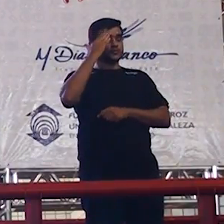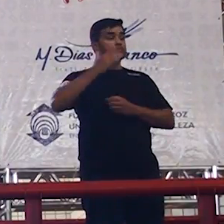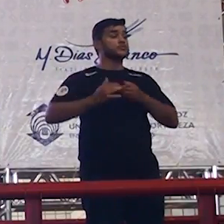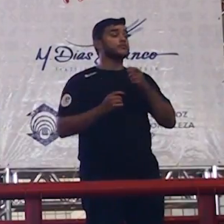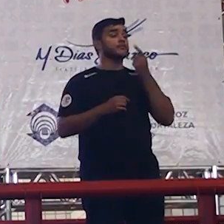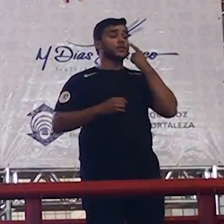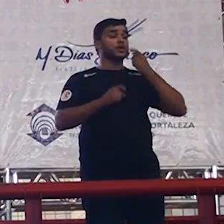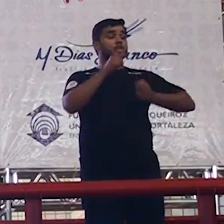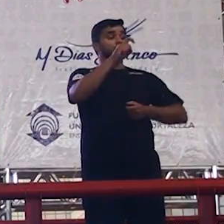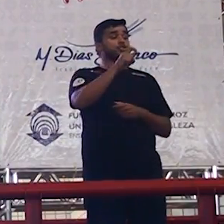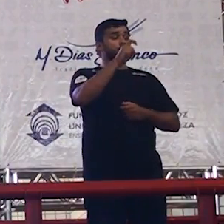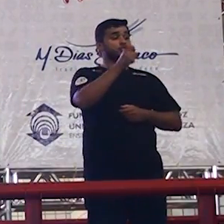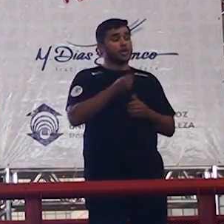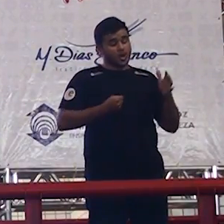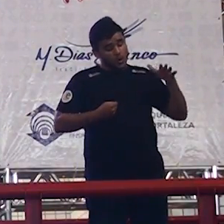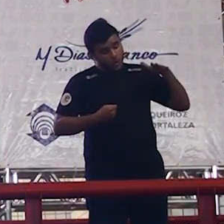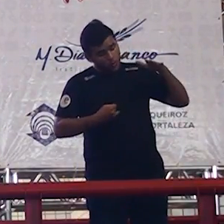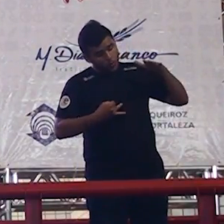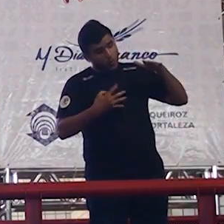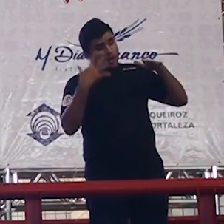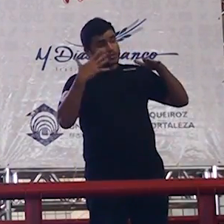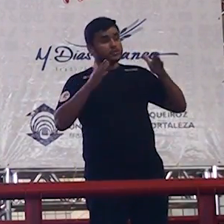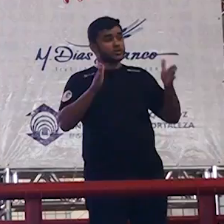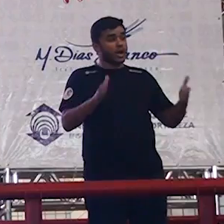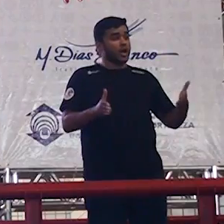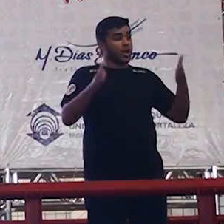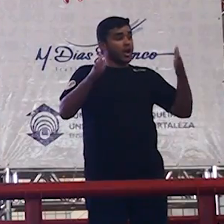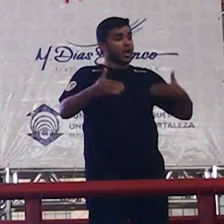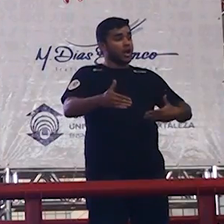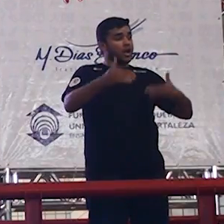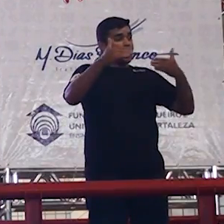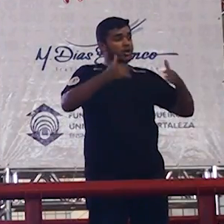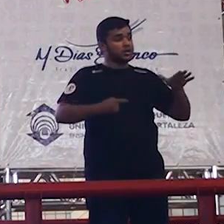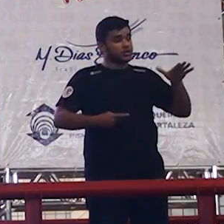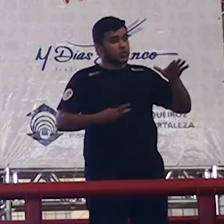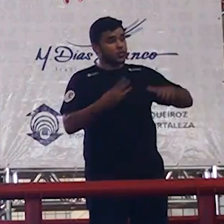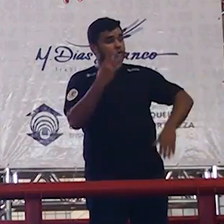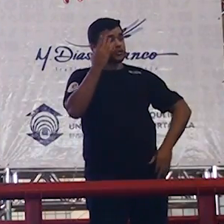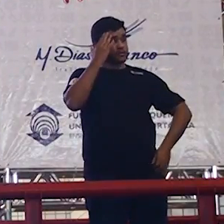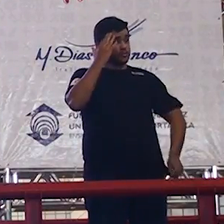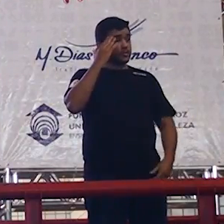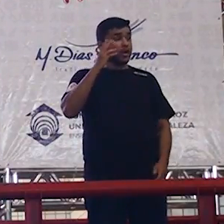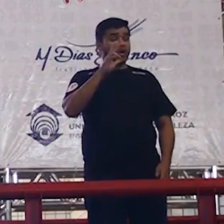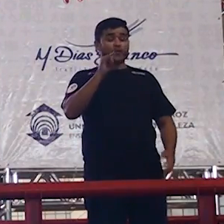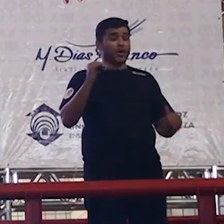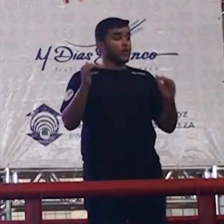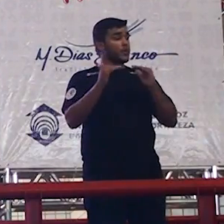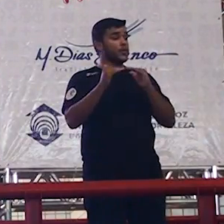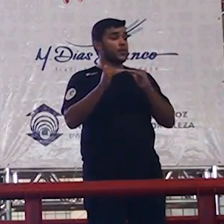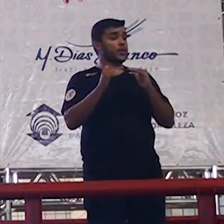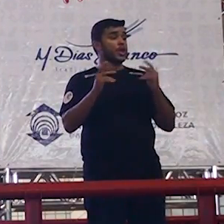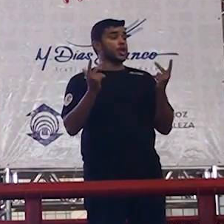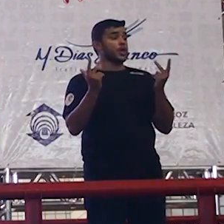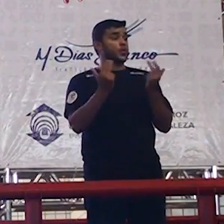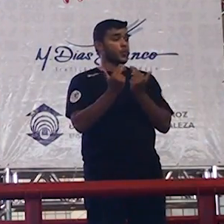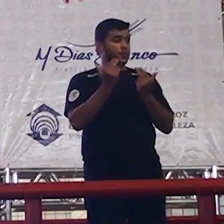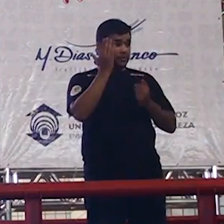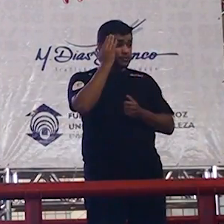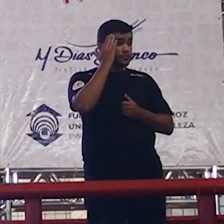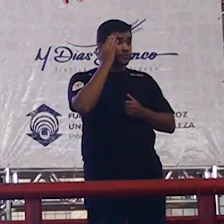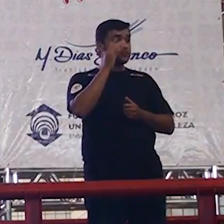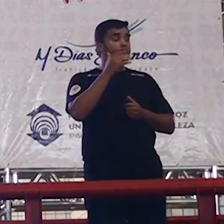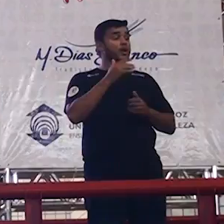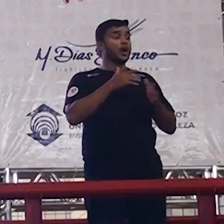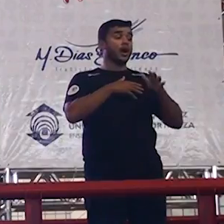é a quantidade de placas que ele tem agora. E aí, agora é só fazer o quê? Igualar. Porque a área do